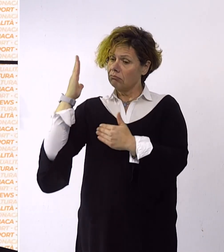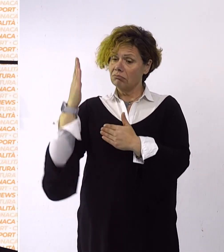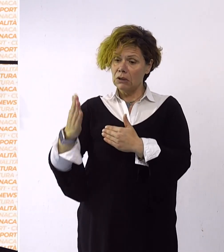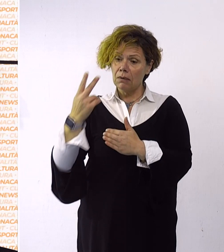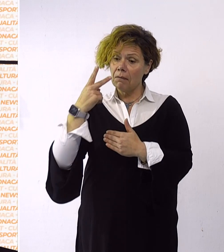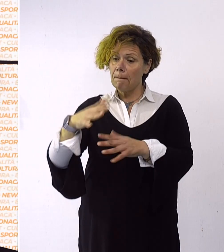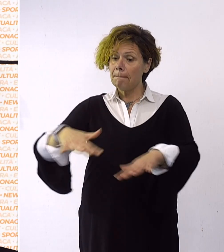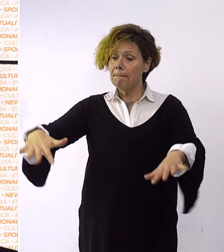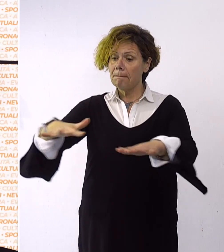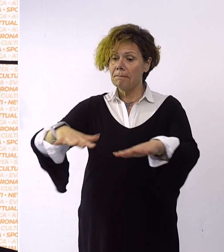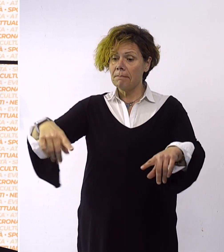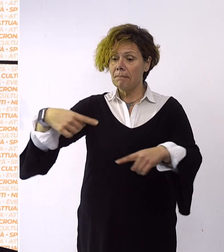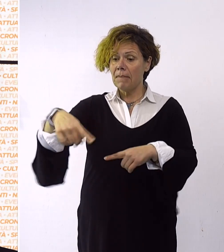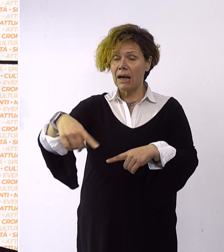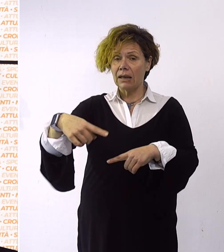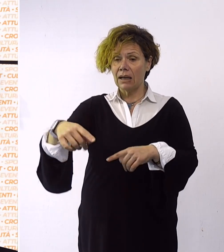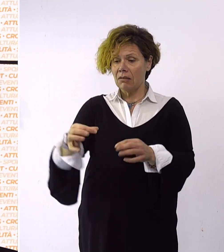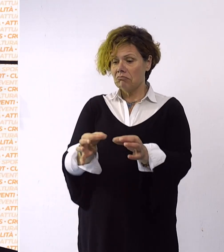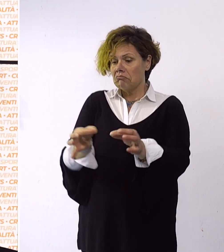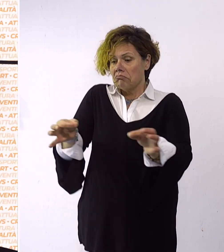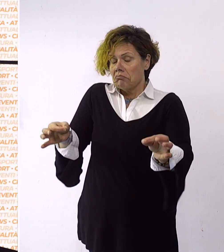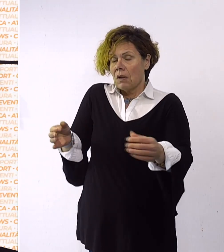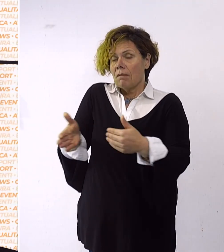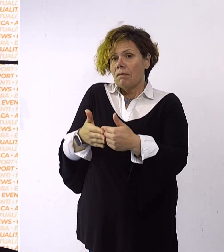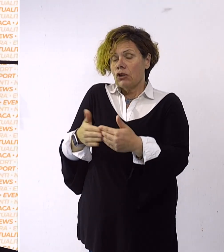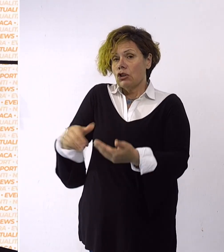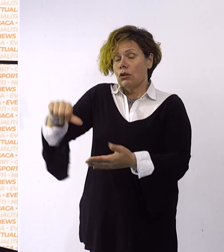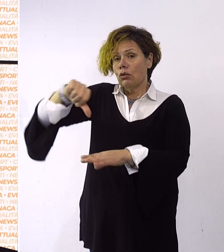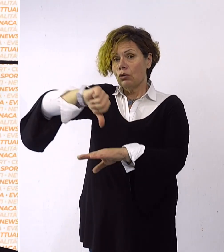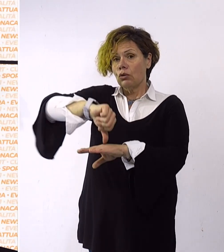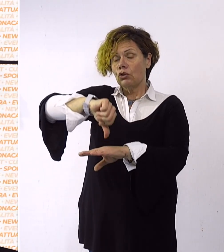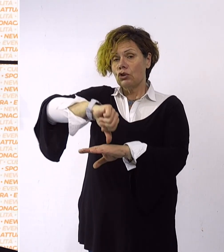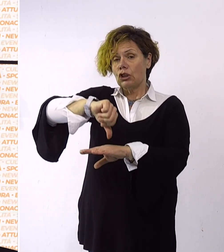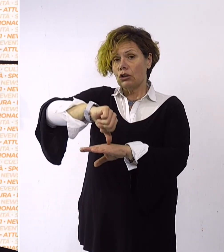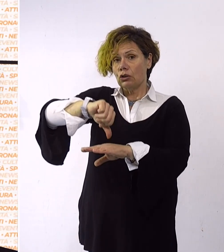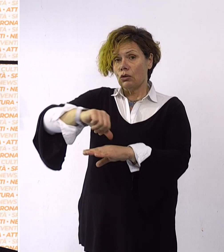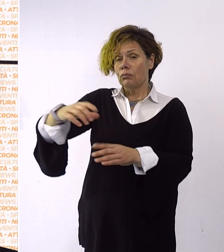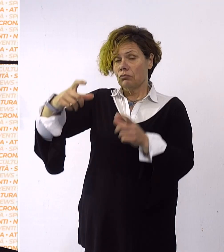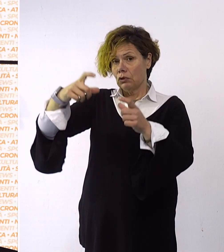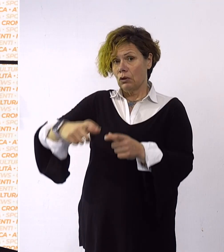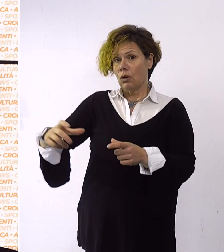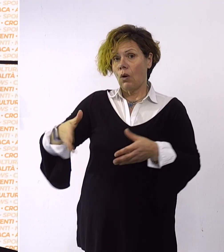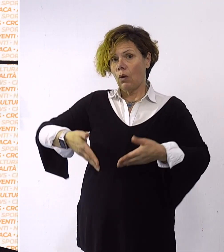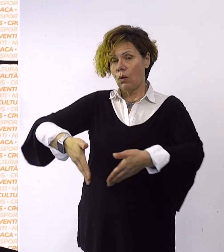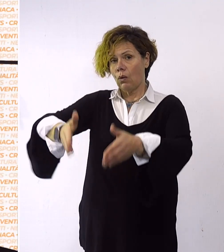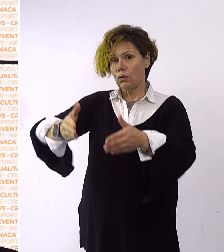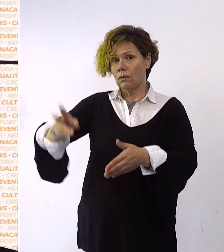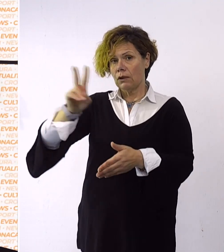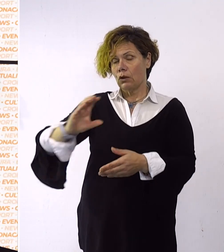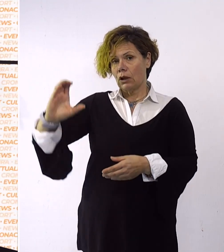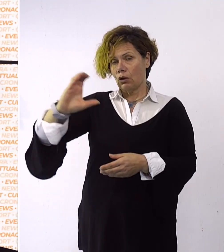mare ischitano e a pochi metri dal centro cittadino di Corso Vittoria Colonna.